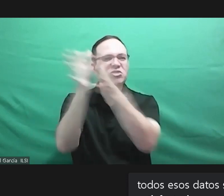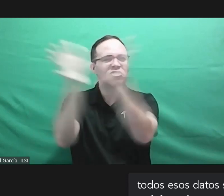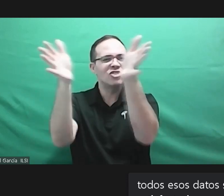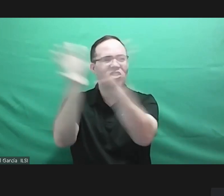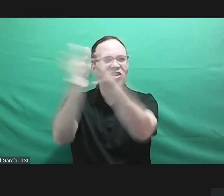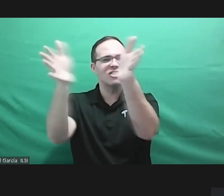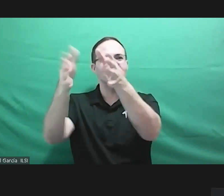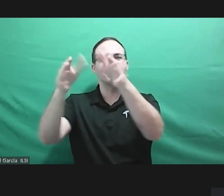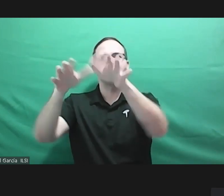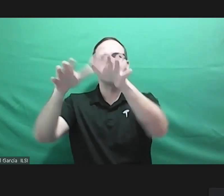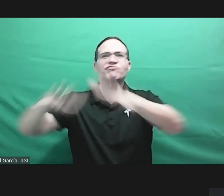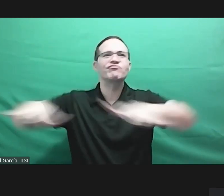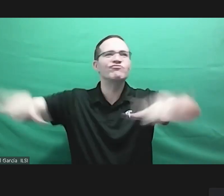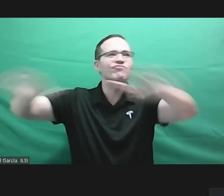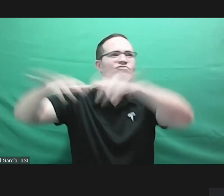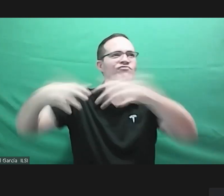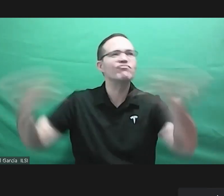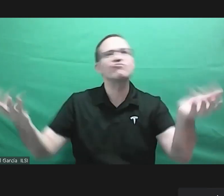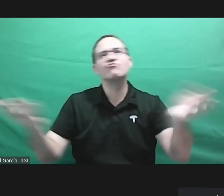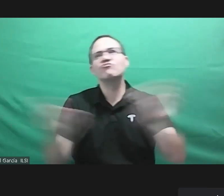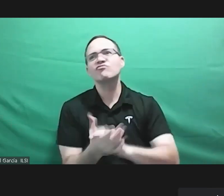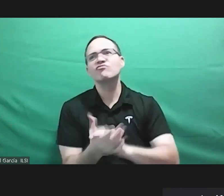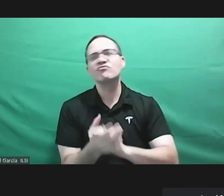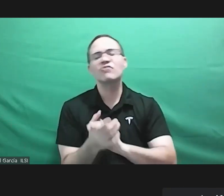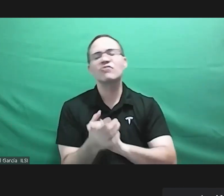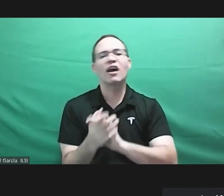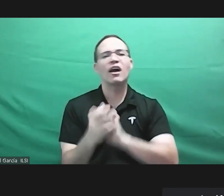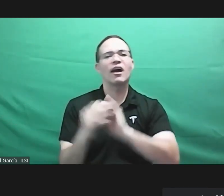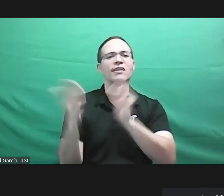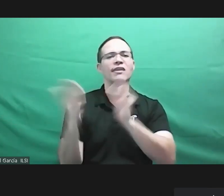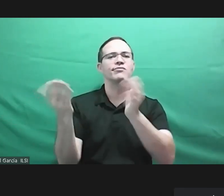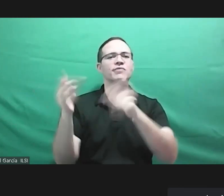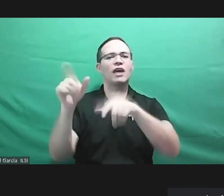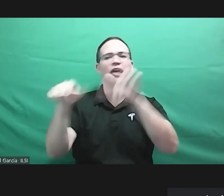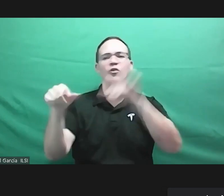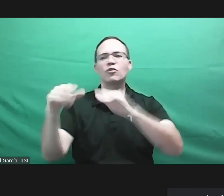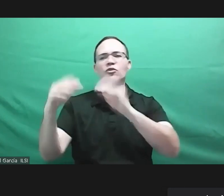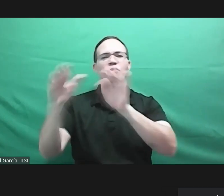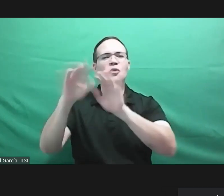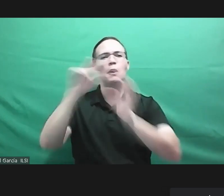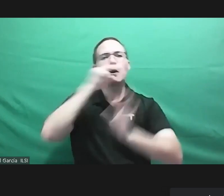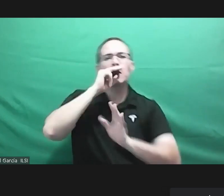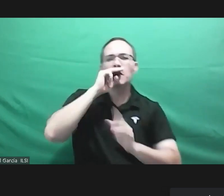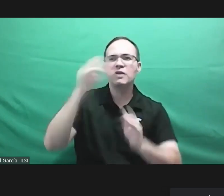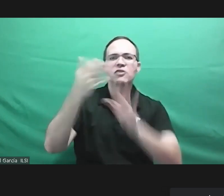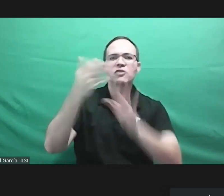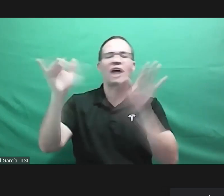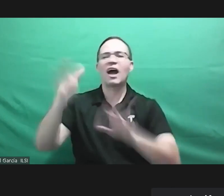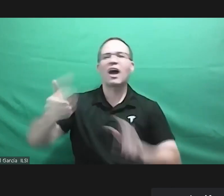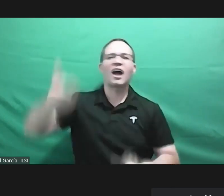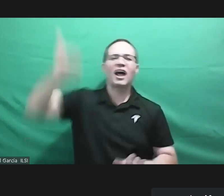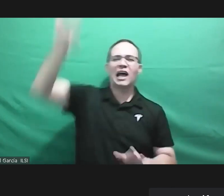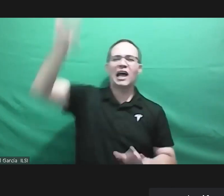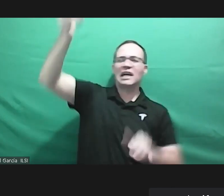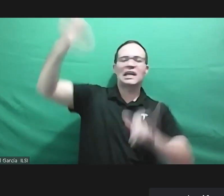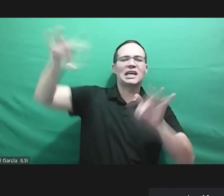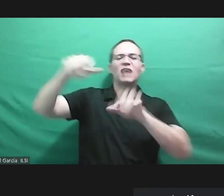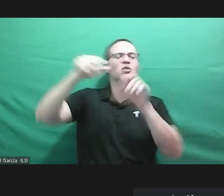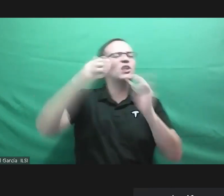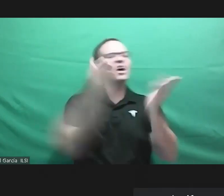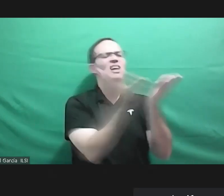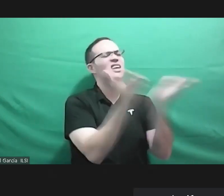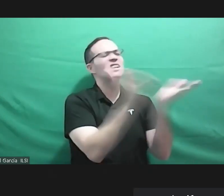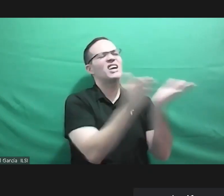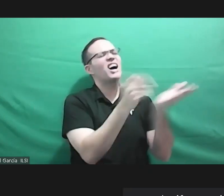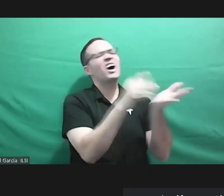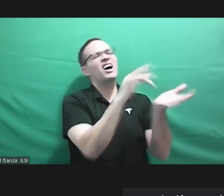por ejemplo, información sobre tasas de repitencia, de sobriedad, de deserción, de egreso y demás, no suelen, o